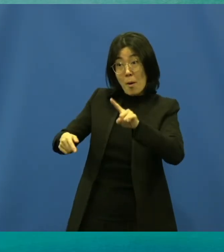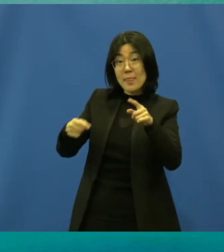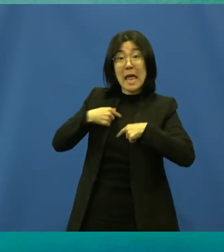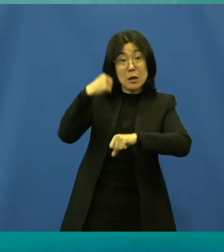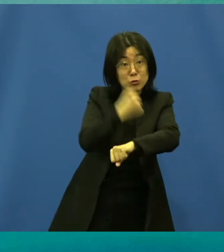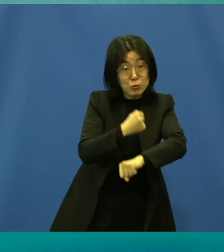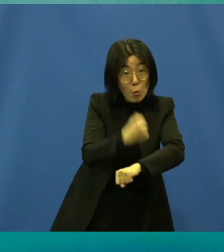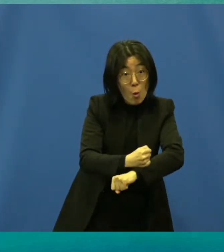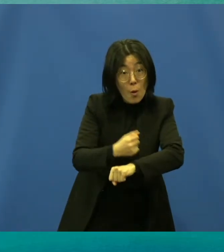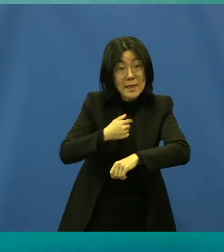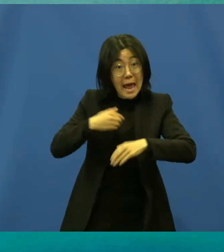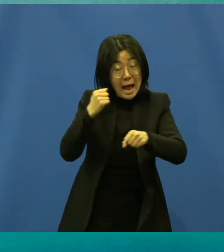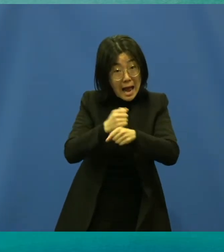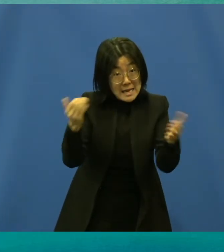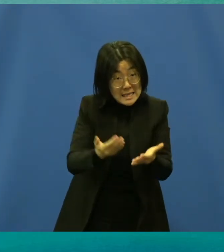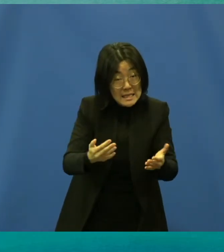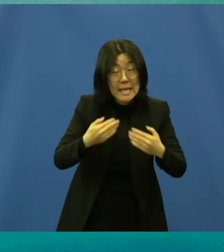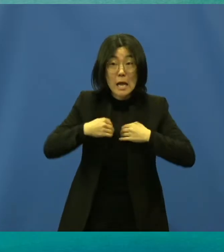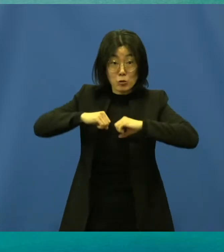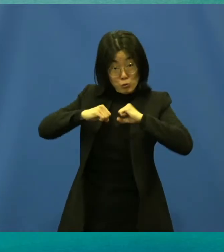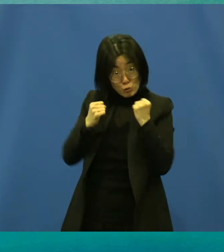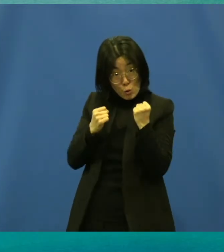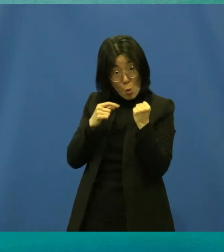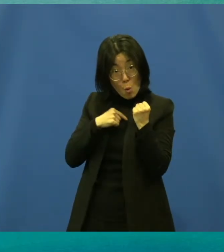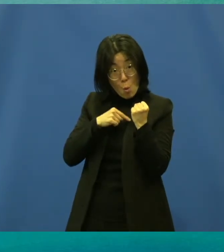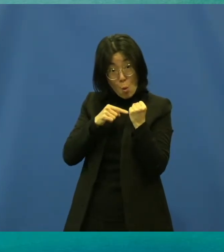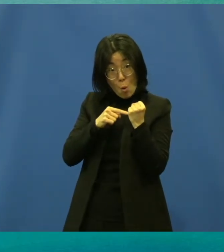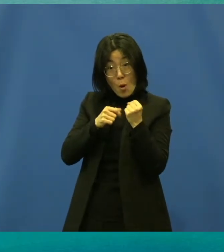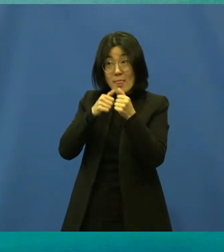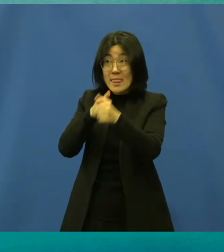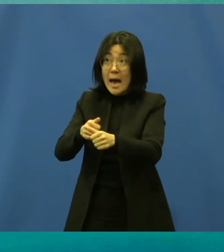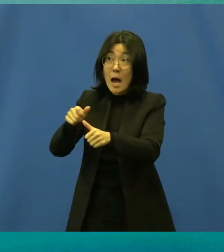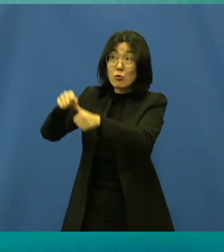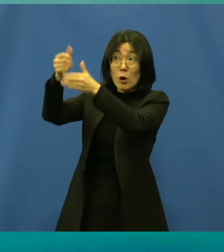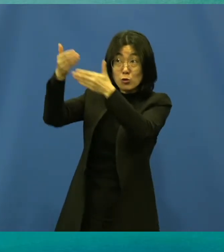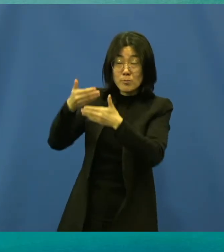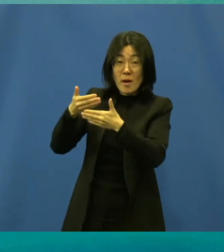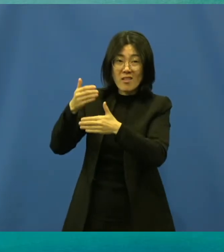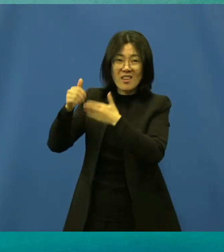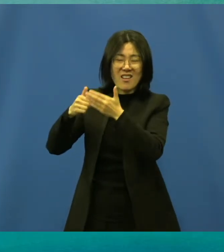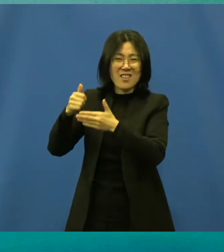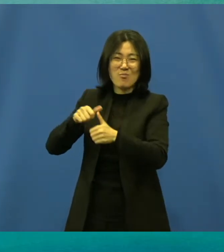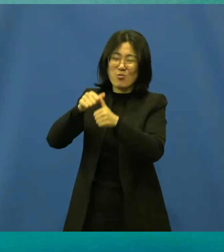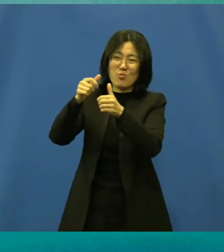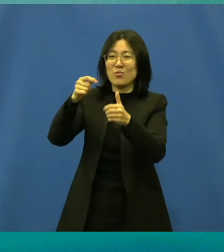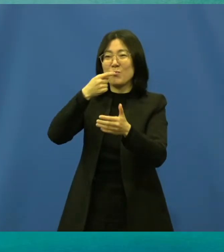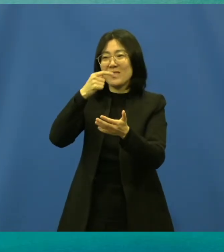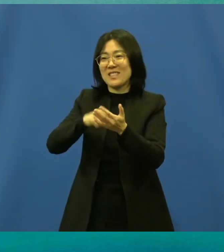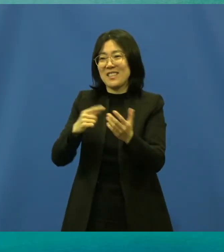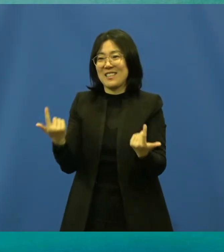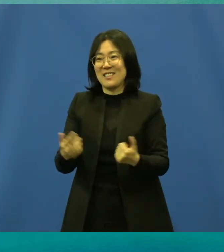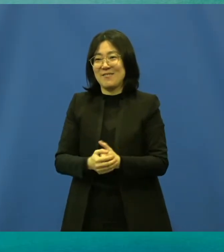우리의 구원은 나의 순종이 아니라 그리스도의 순종에 의해서 주어졌기 때문에 소망이 있는 것입니다.